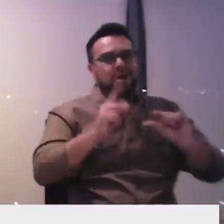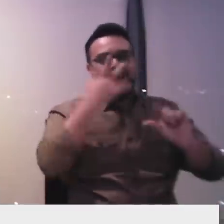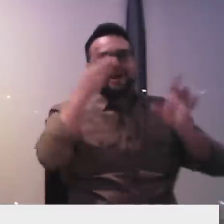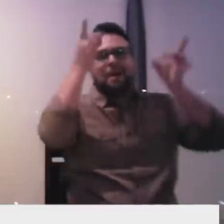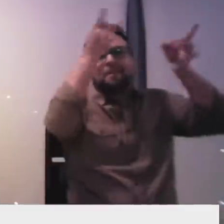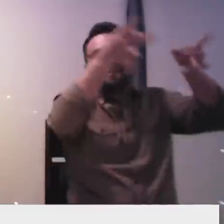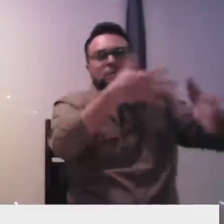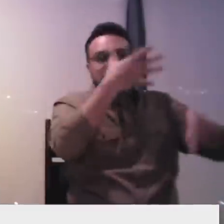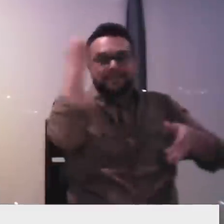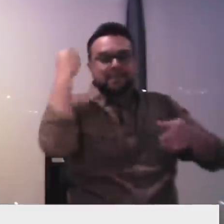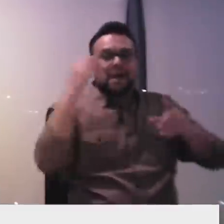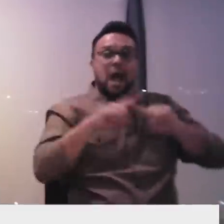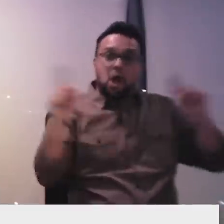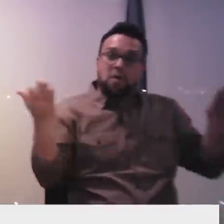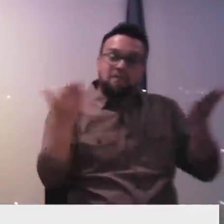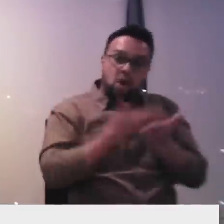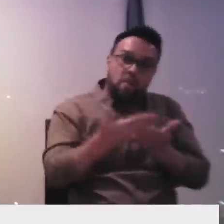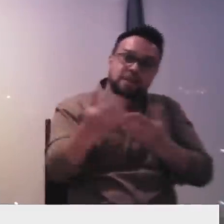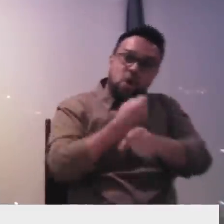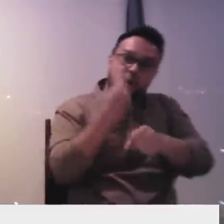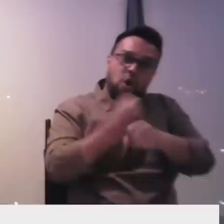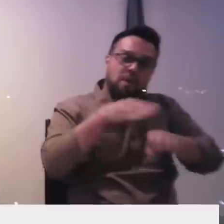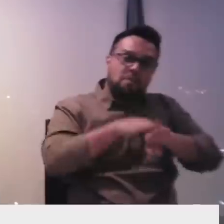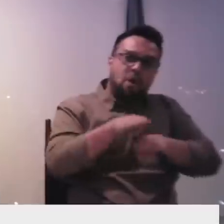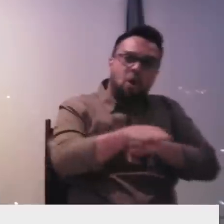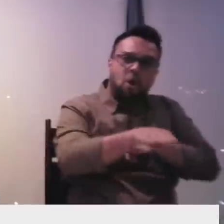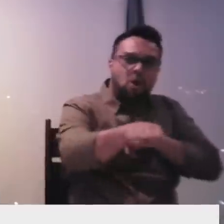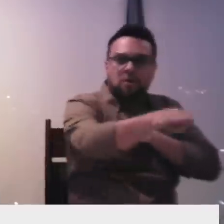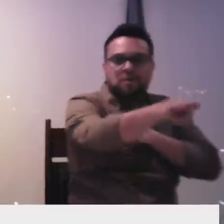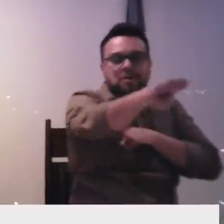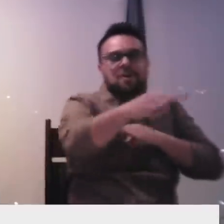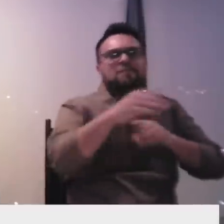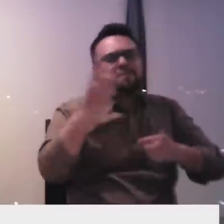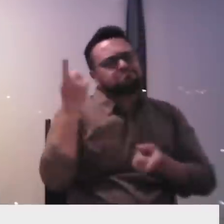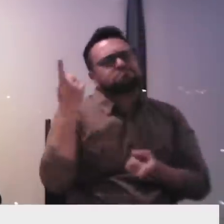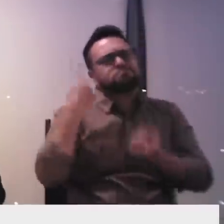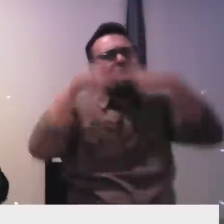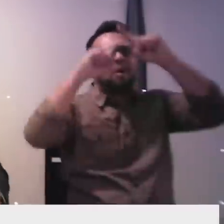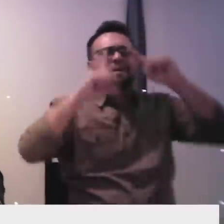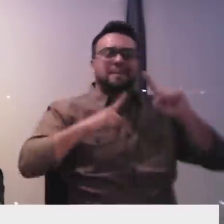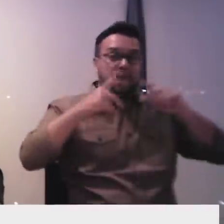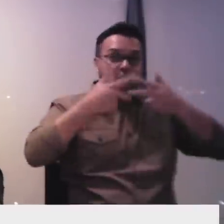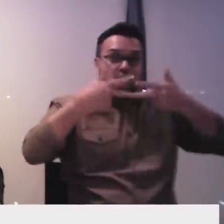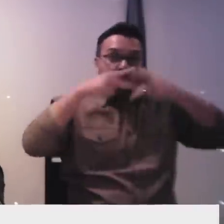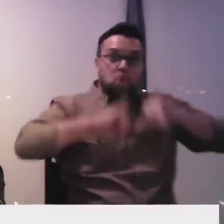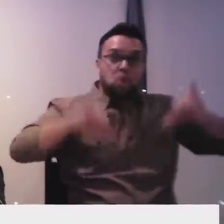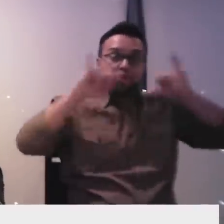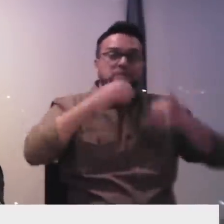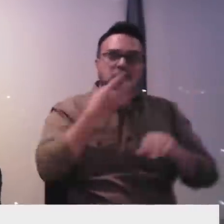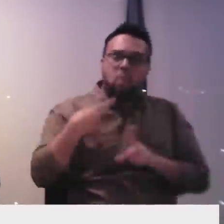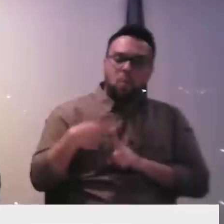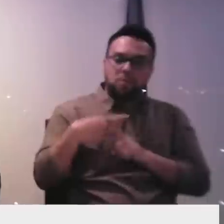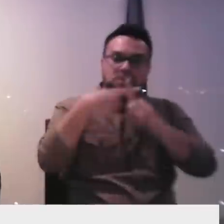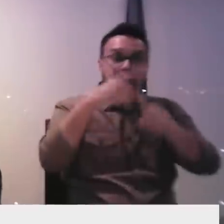vai receber a pavimentação, que vai receber prosperidade. Então, são uma série de notícias boas. E amanhã, em Anápolis, vamos